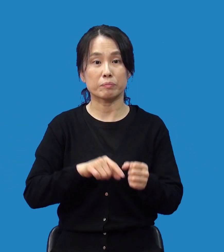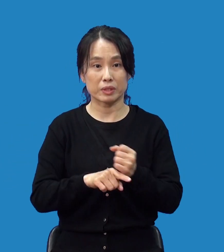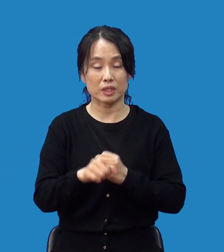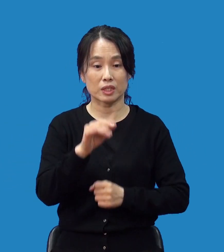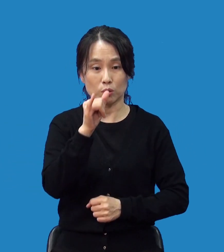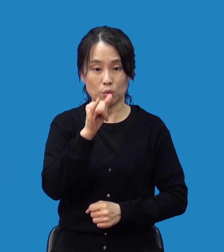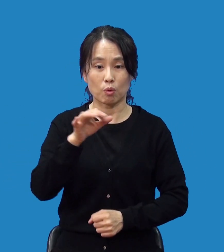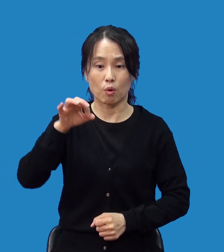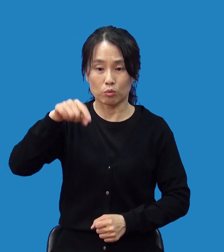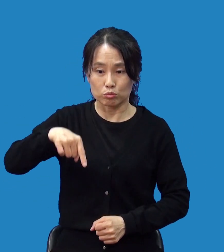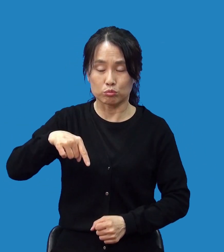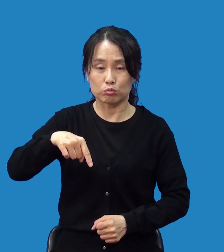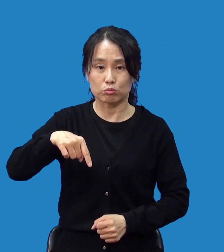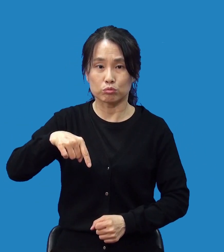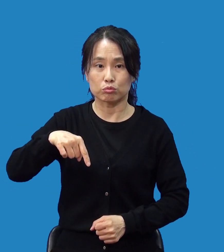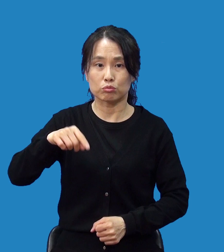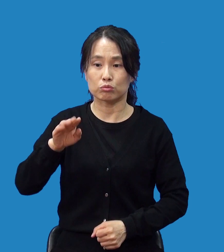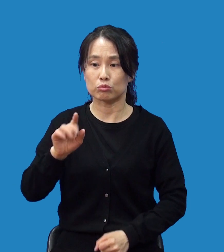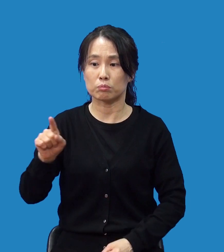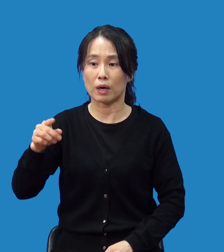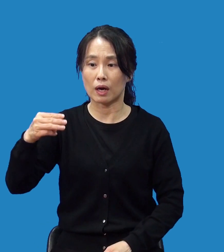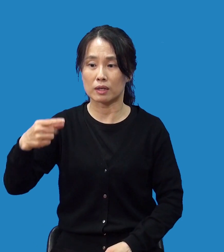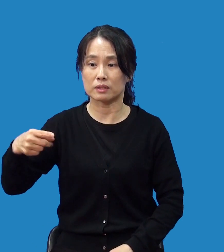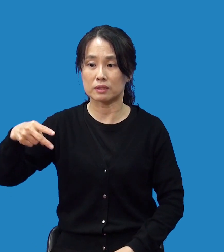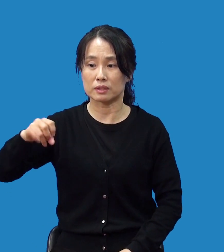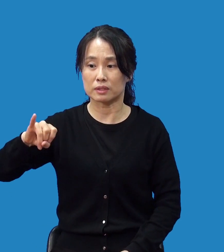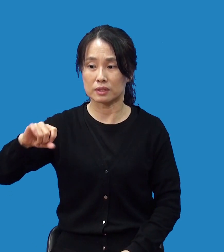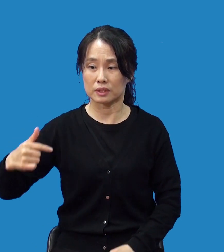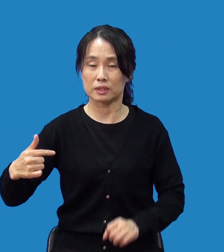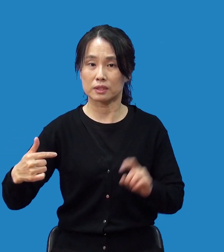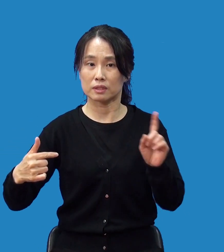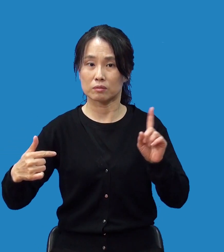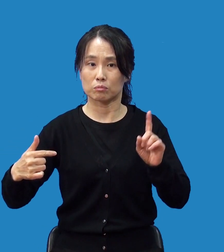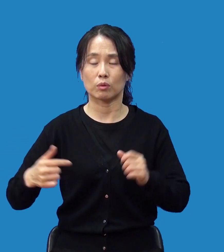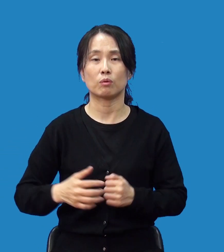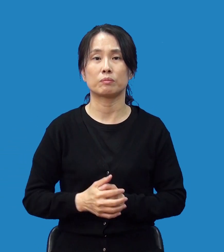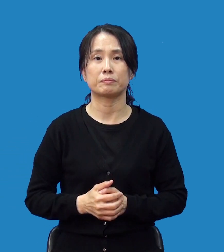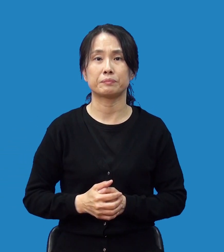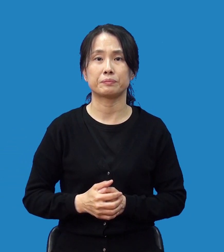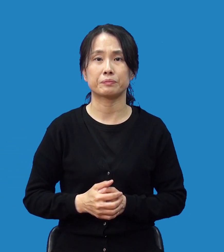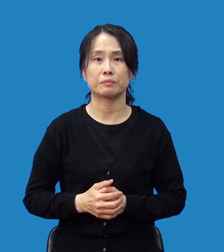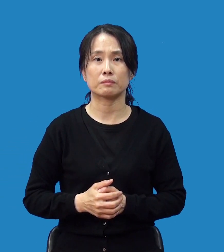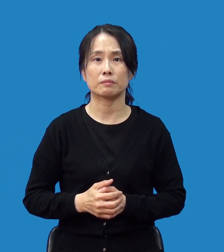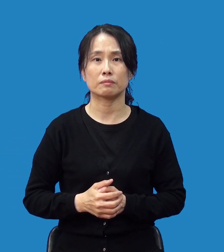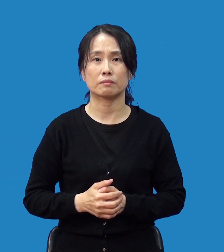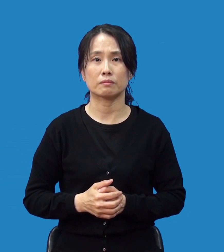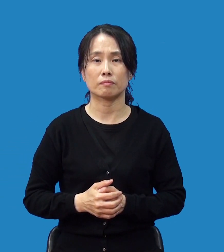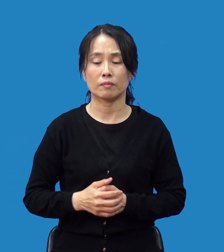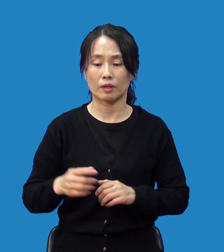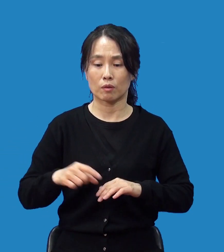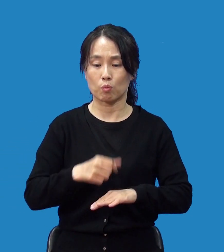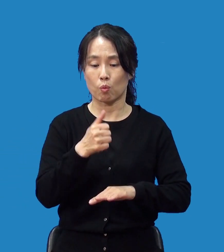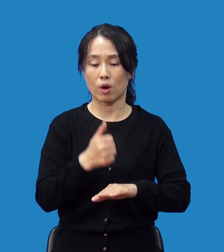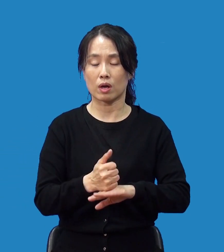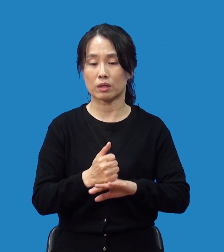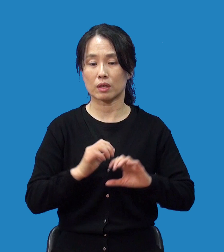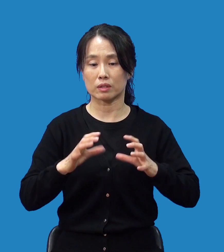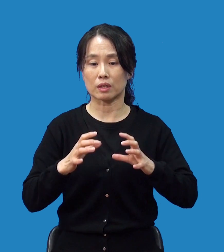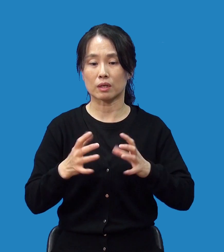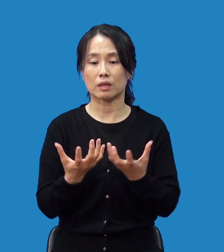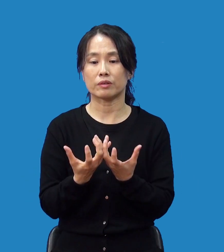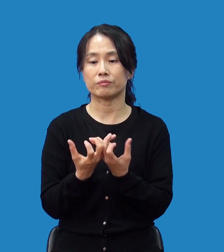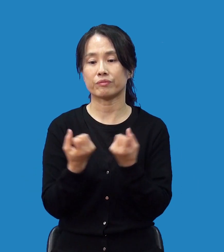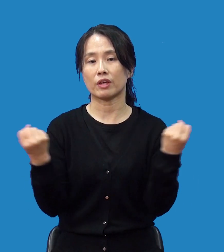그리고 우라는 말은 그리고 베레스라고 하는 말은 왕의 나라가